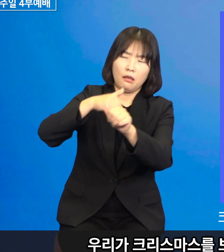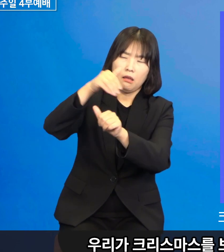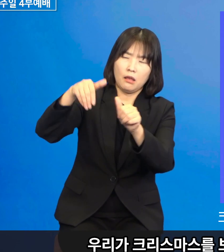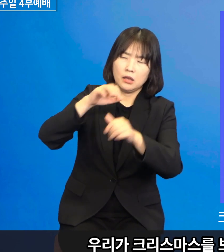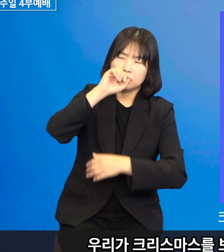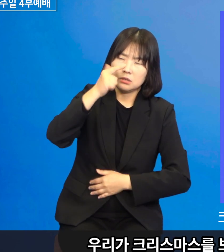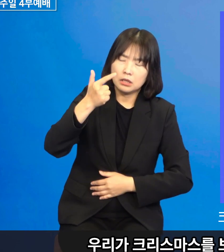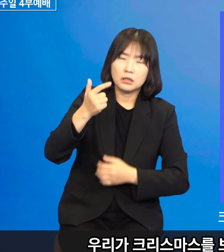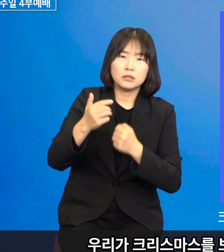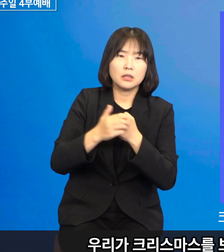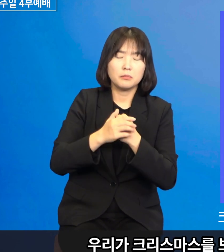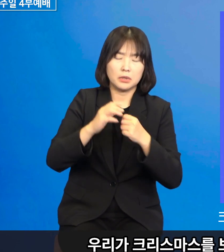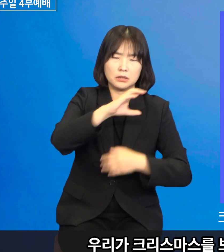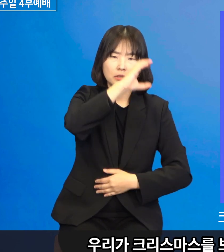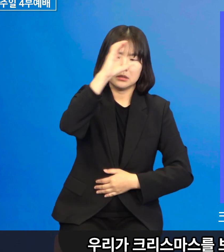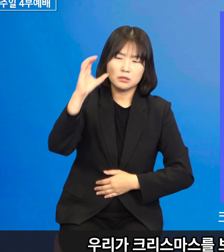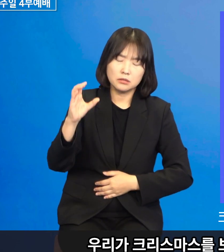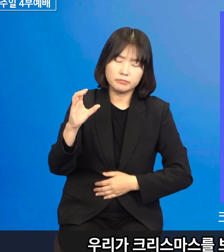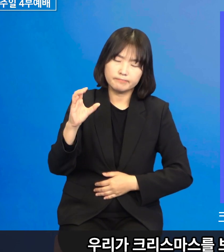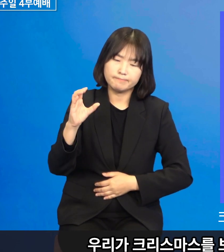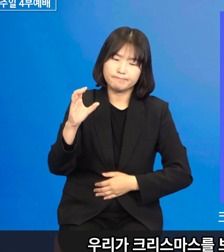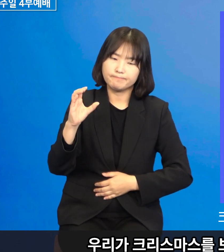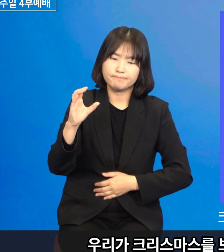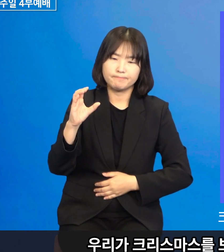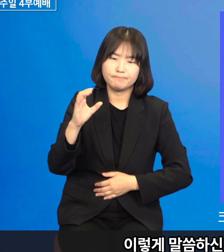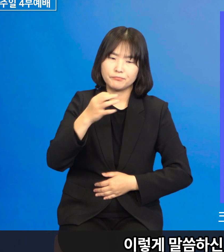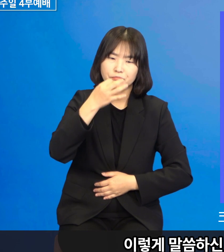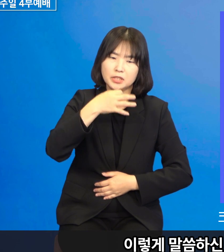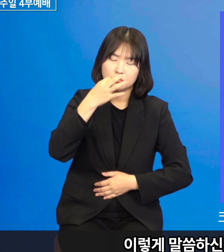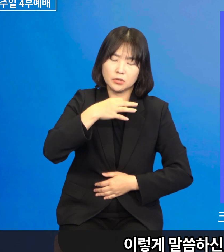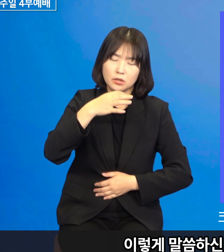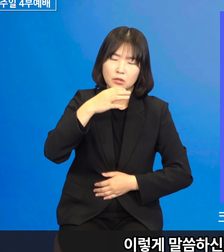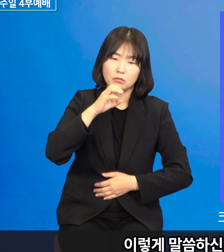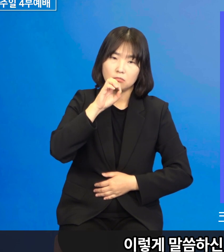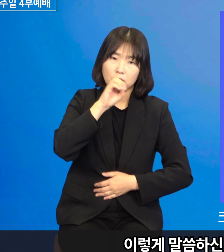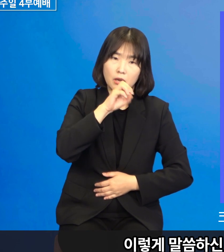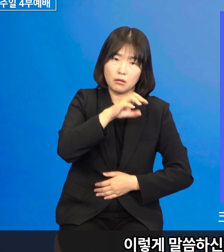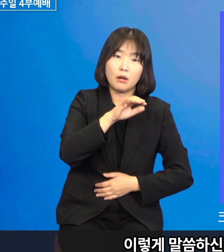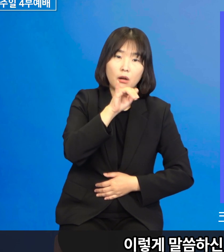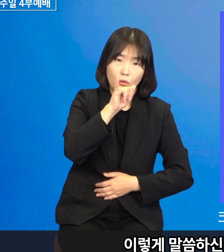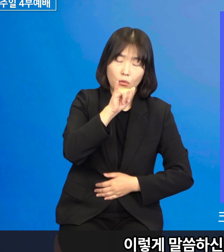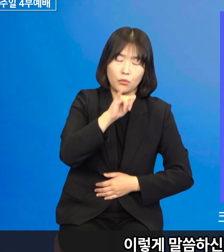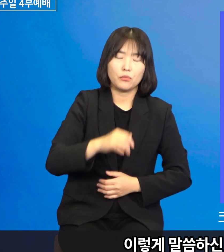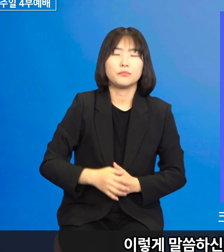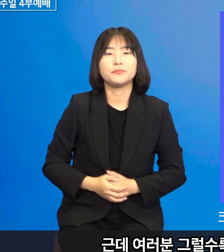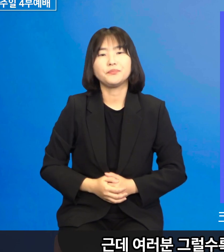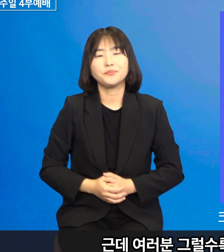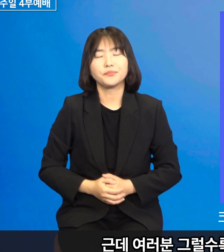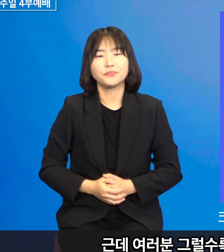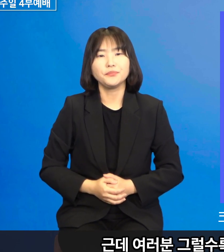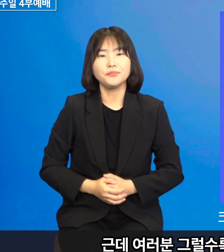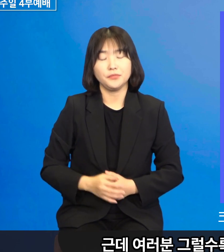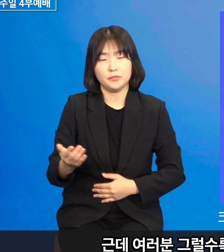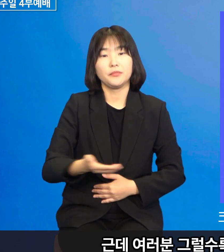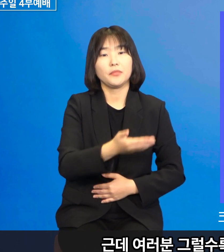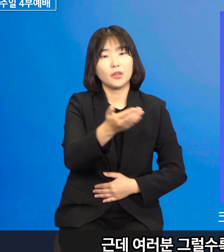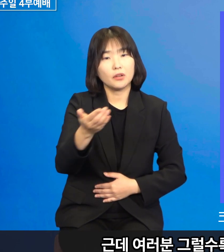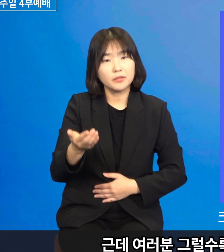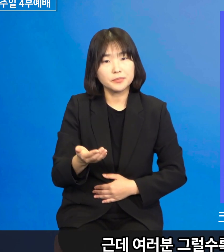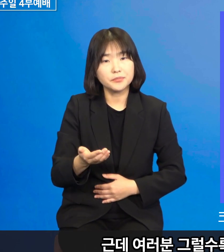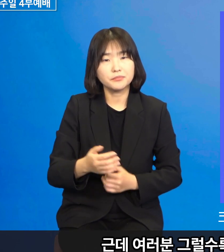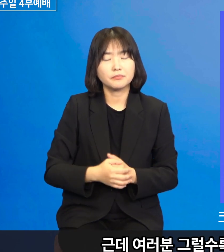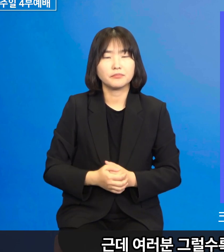때문에 우리가 크리스마스를 보내는 것은 힘들지 않겠나, 이렇게 말씀하시는 분들도 계실 겁니다. 근데 여러분,